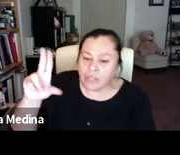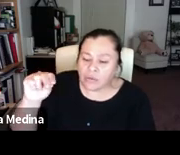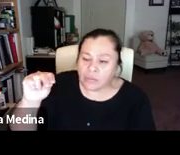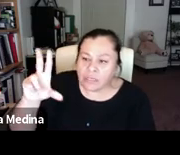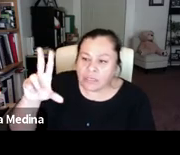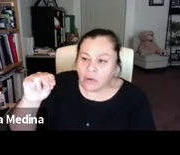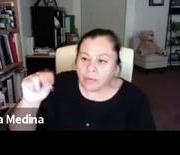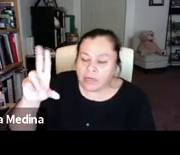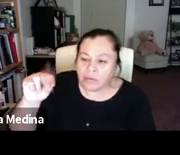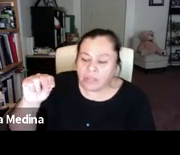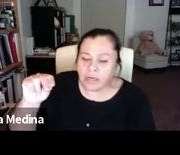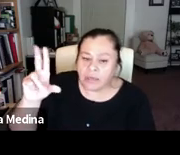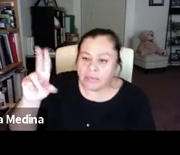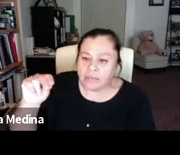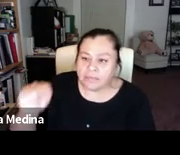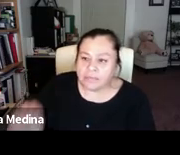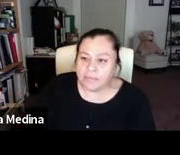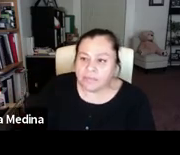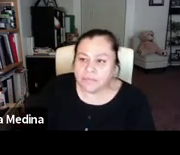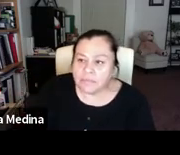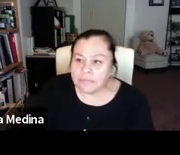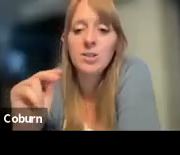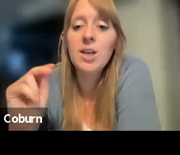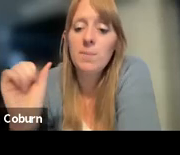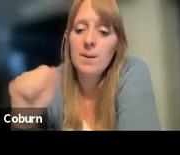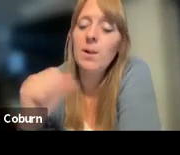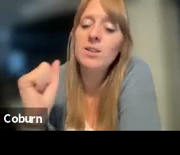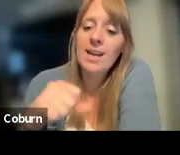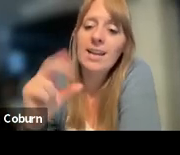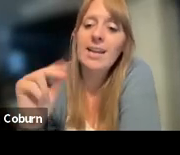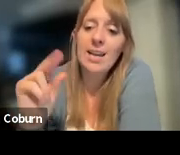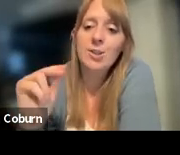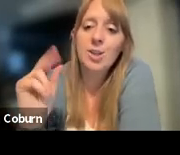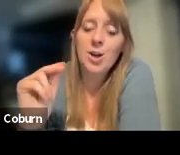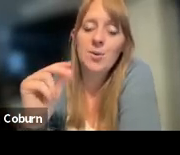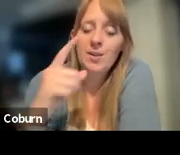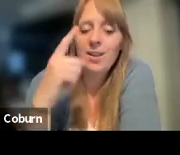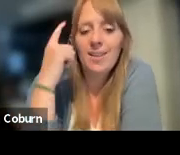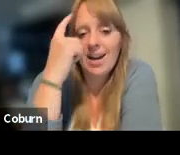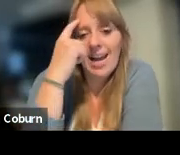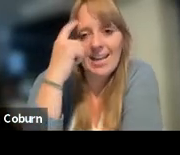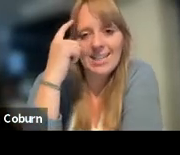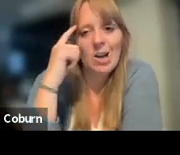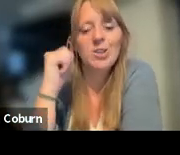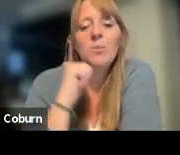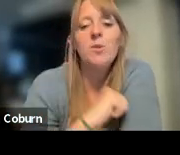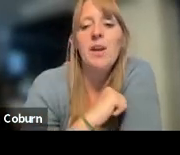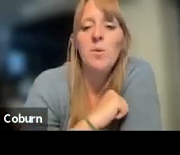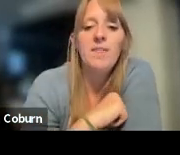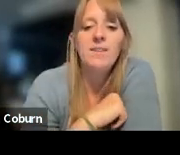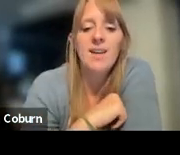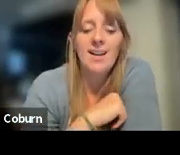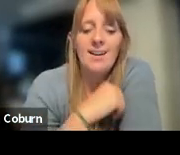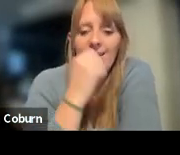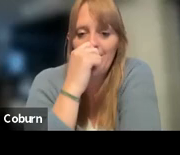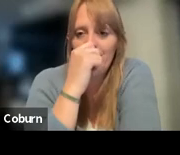2 dedos y lo abren y lo cierran. Usually when people are signing yes or no, their head is also moving